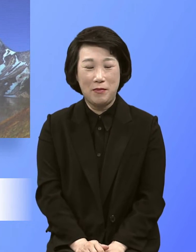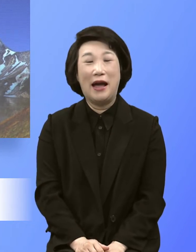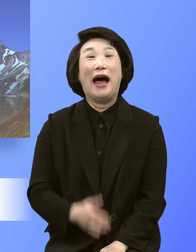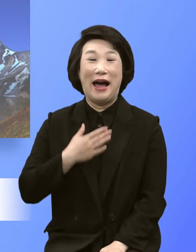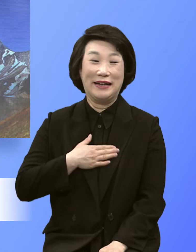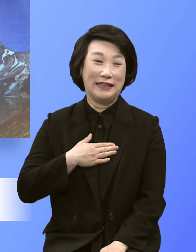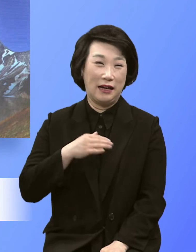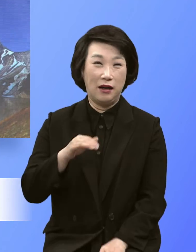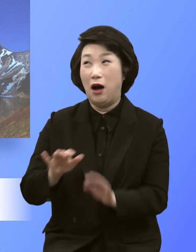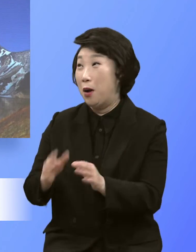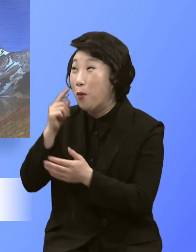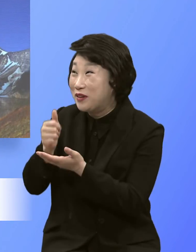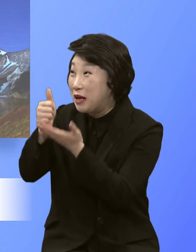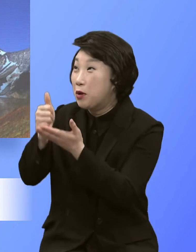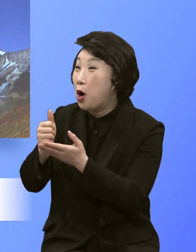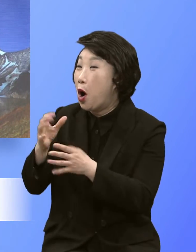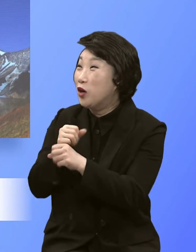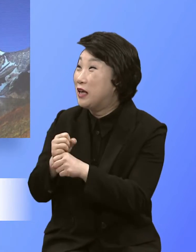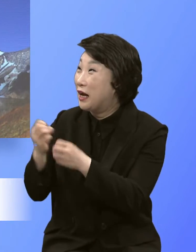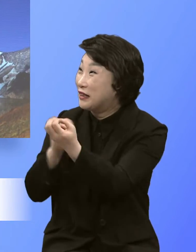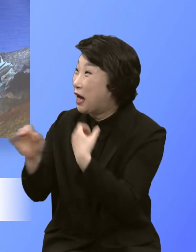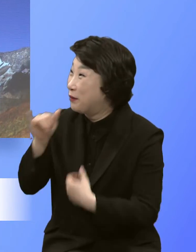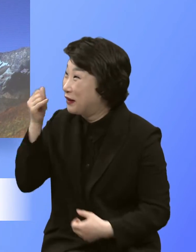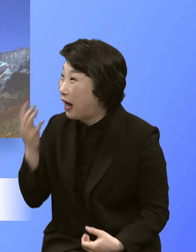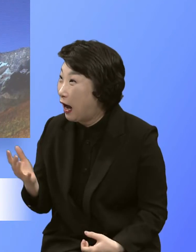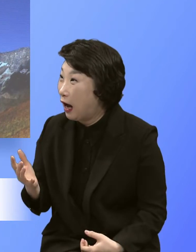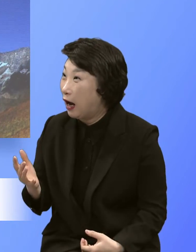알았다. 목사님 언제까지 말씀하실 테니?